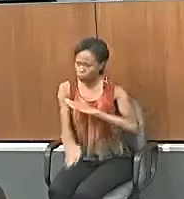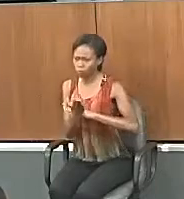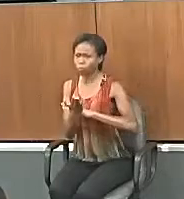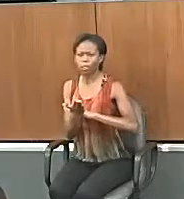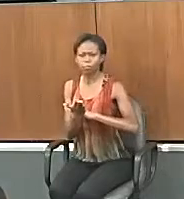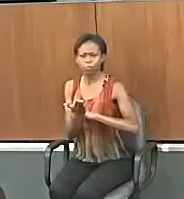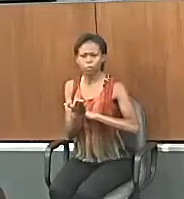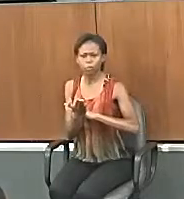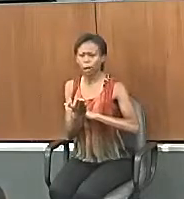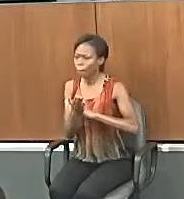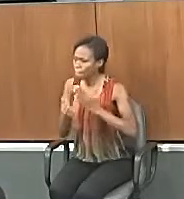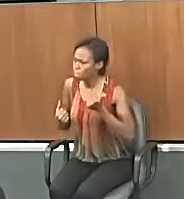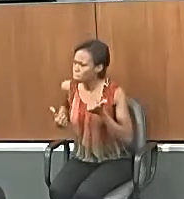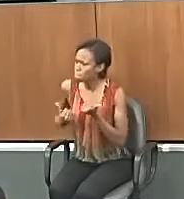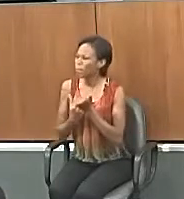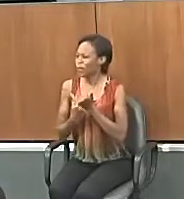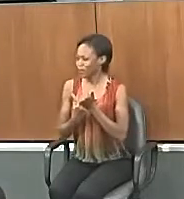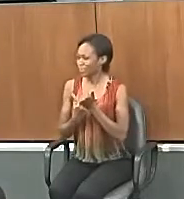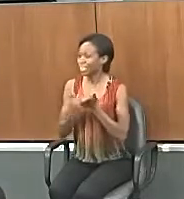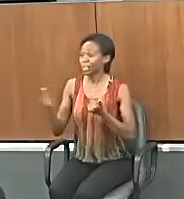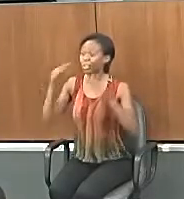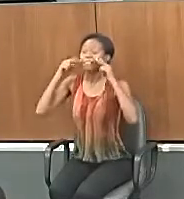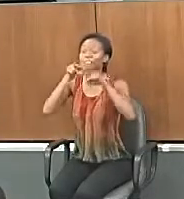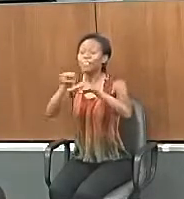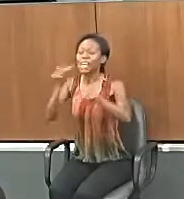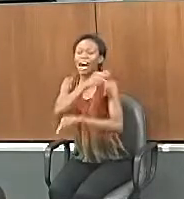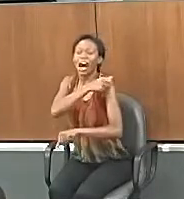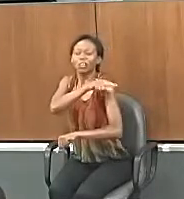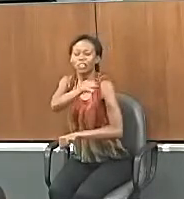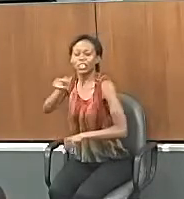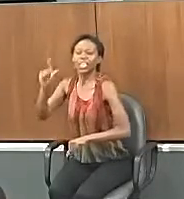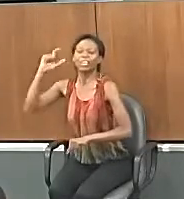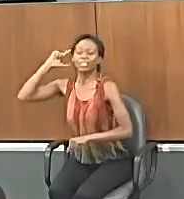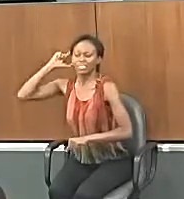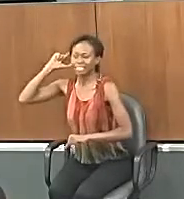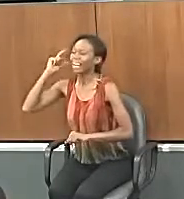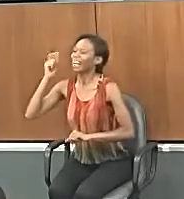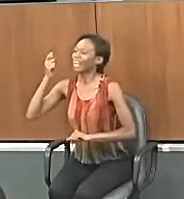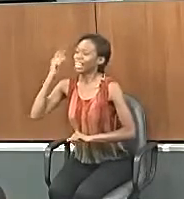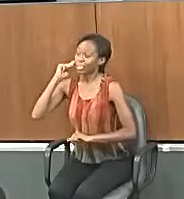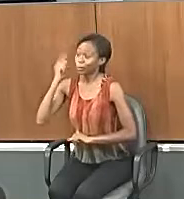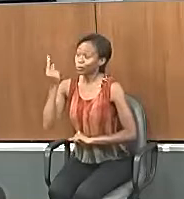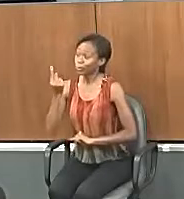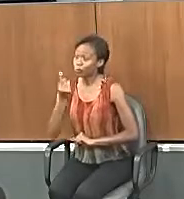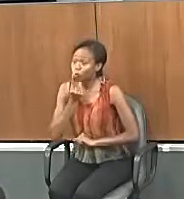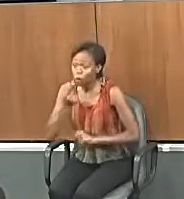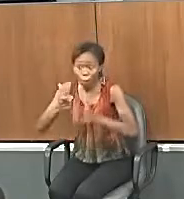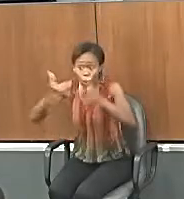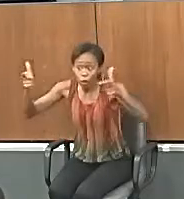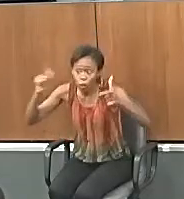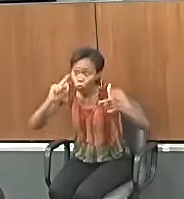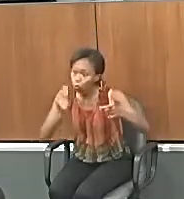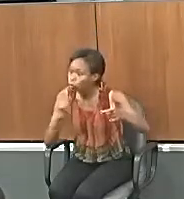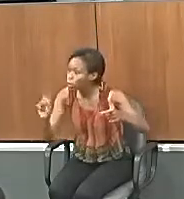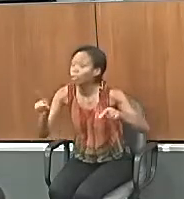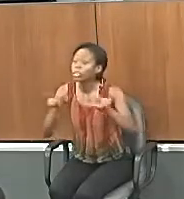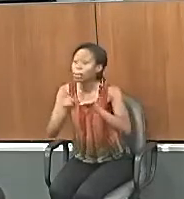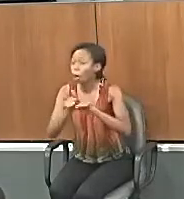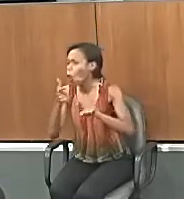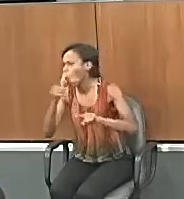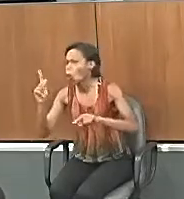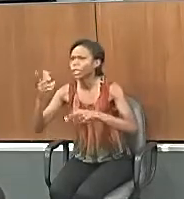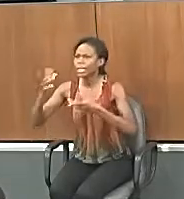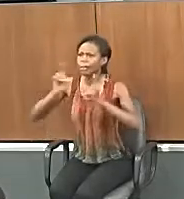só tá vendo que nossos alunos da escola especial francisco sales que a maioria não são só surdez tem surdez com outras